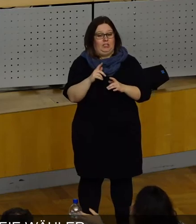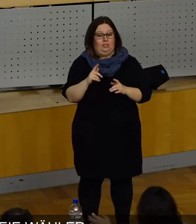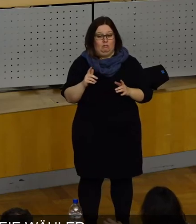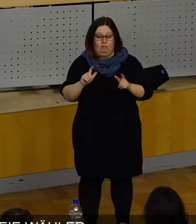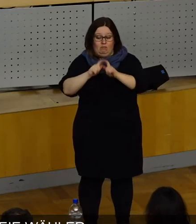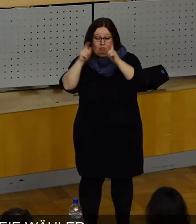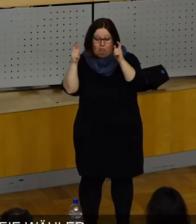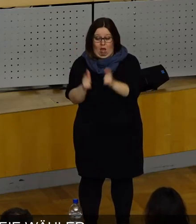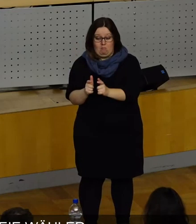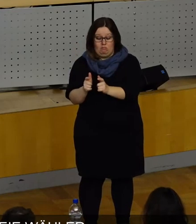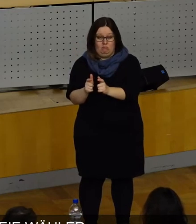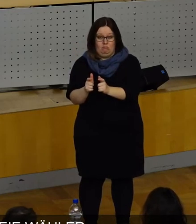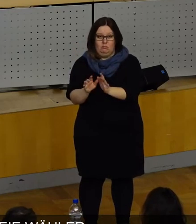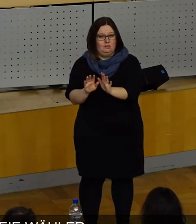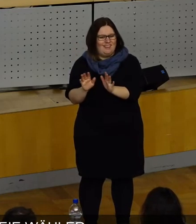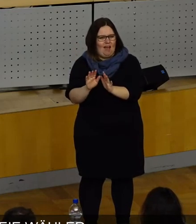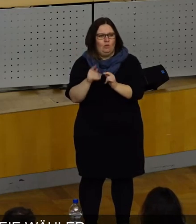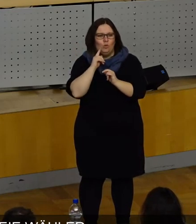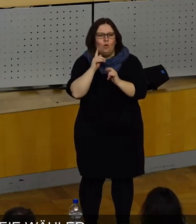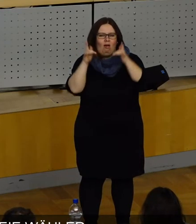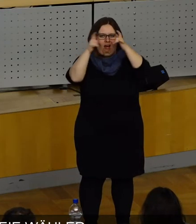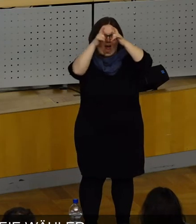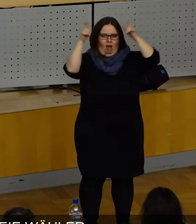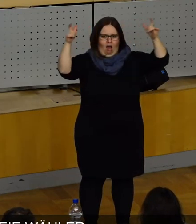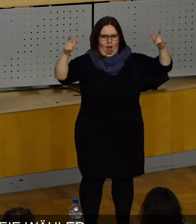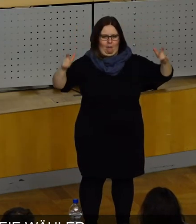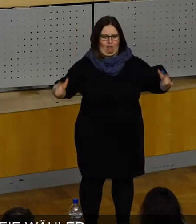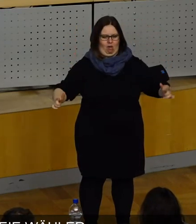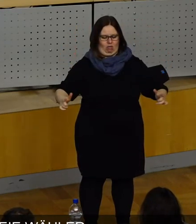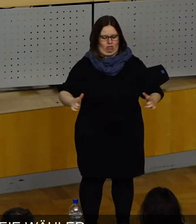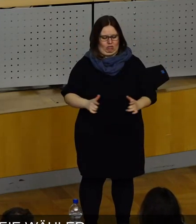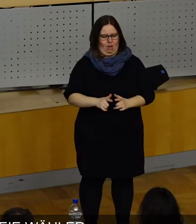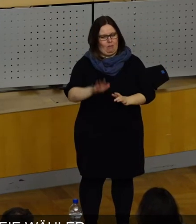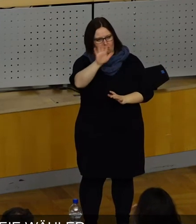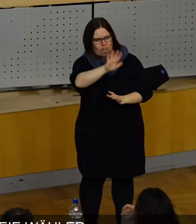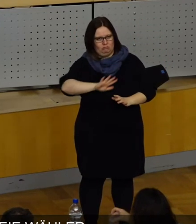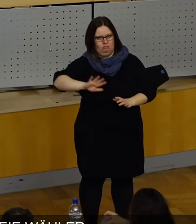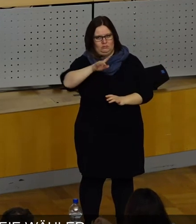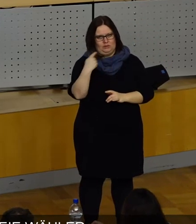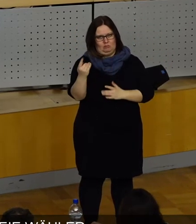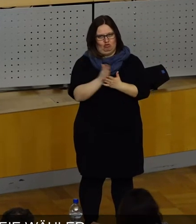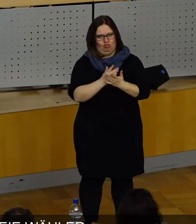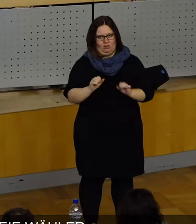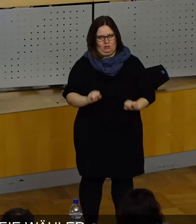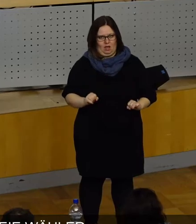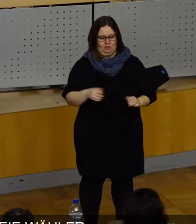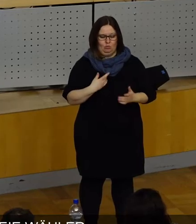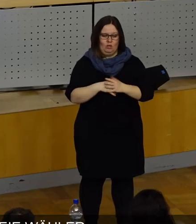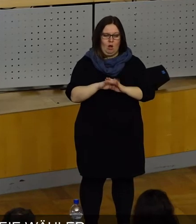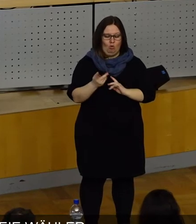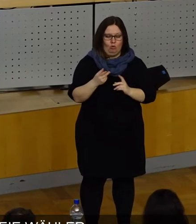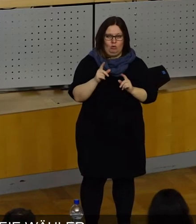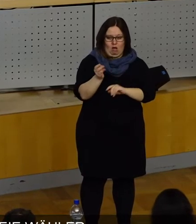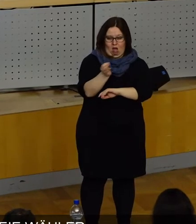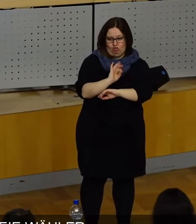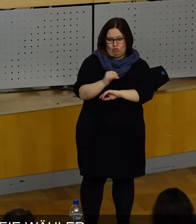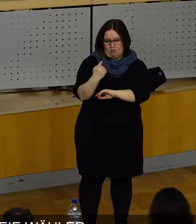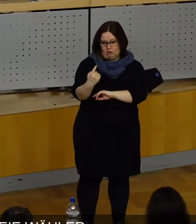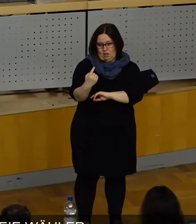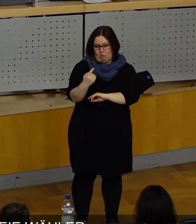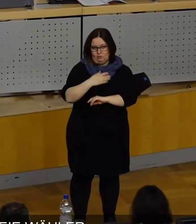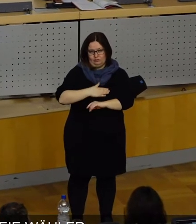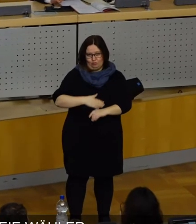sondern es geht darum, Rahmenbedingungen und Empfehlungen zu erarbeiten. Und eben diese sollen dann absichern, dass nicht nur der Architekt sich bei dem